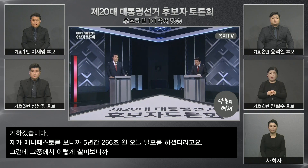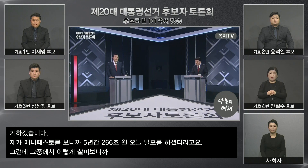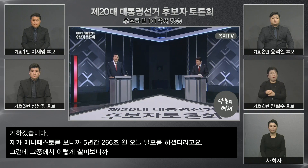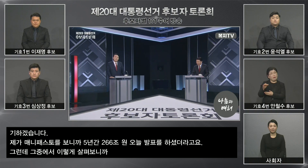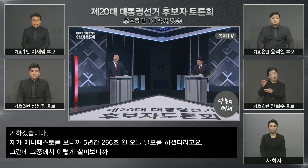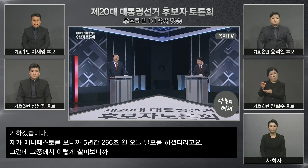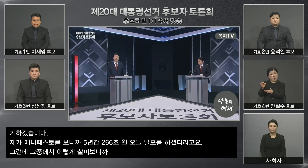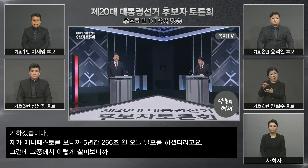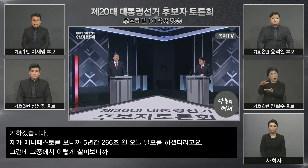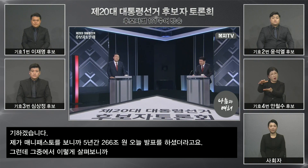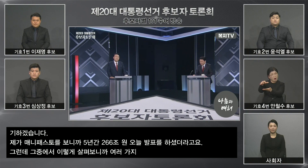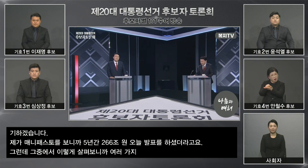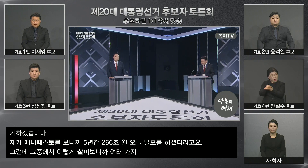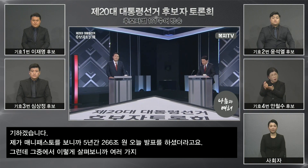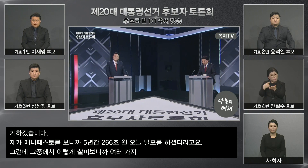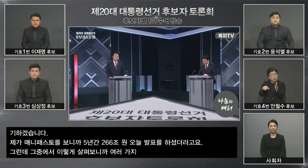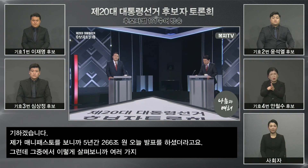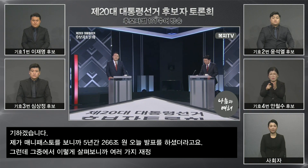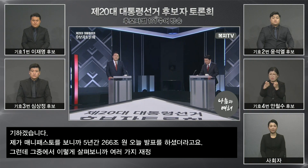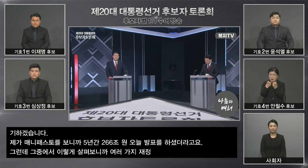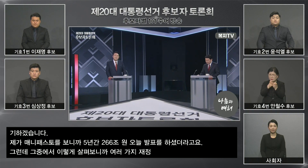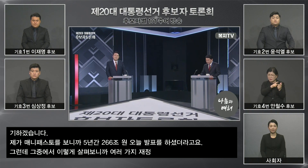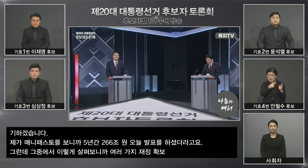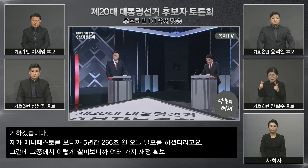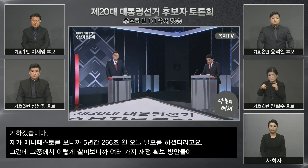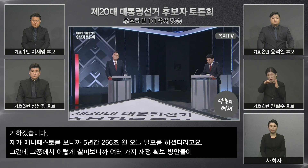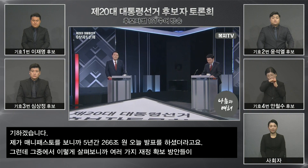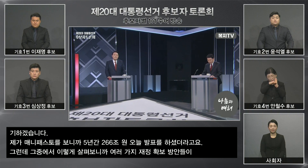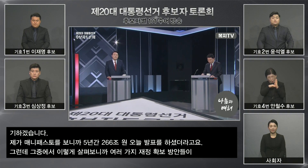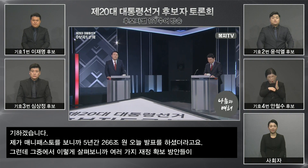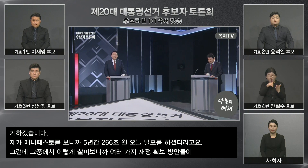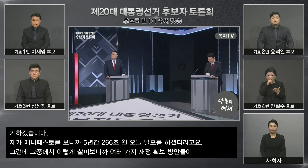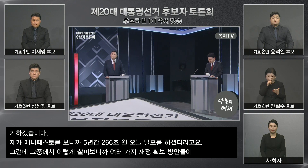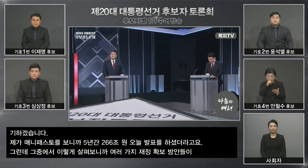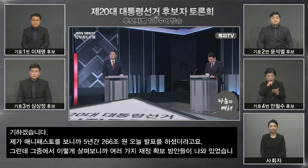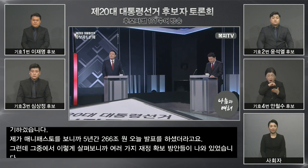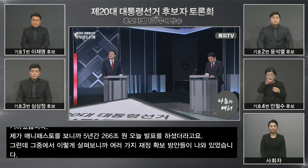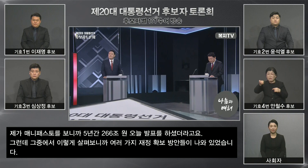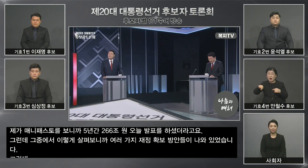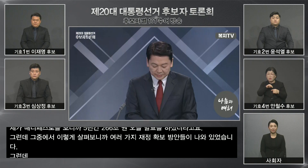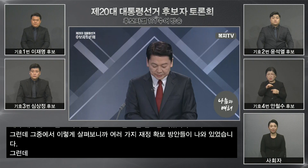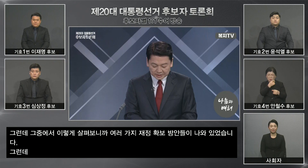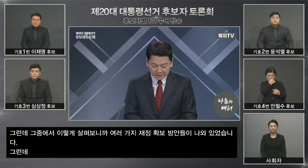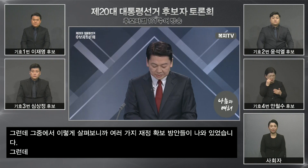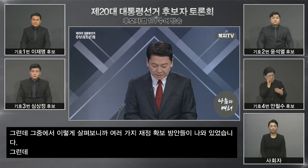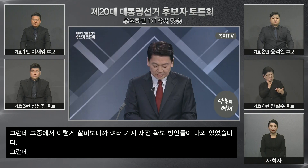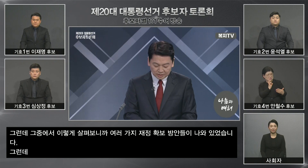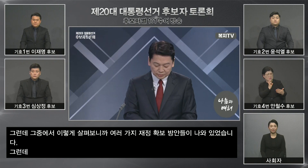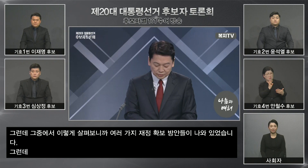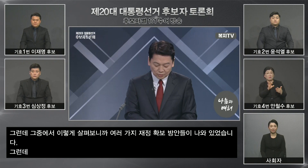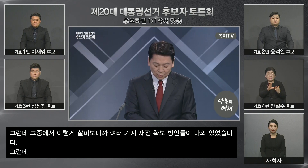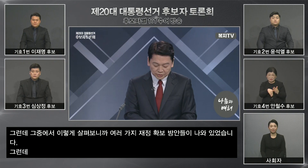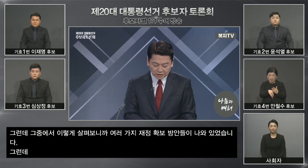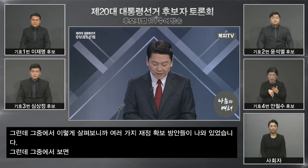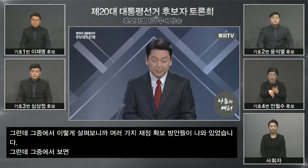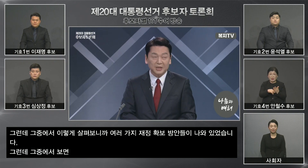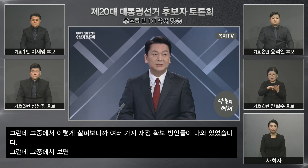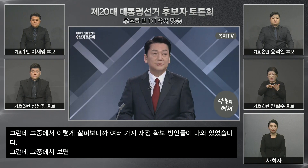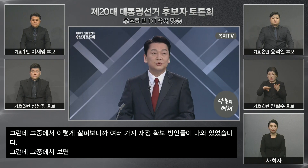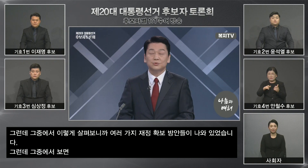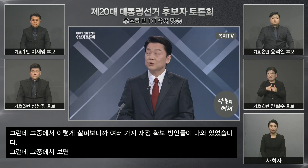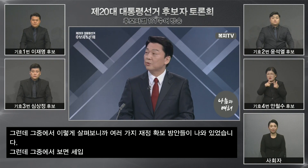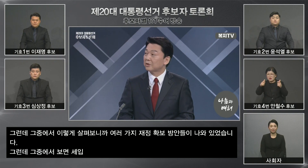재정 확보 방안들이 나와 있었습니다. 근데 그 중에서 보면은 세입 자연 증가분으로